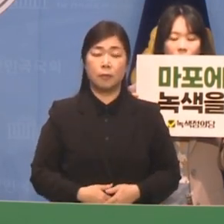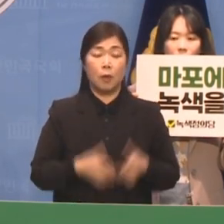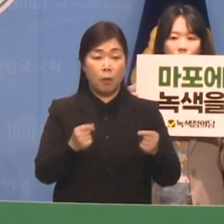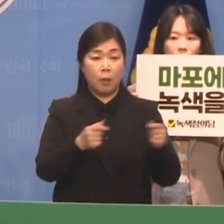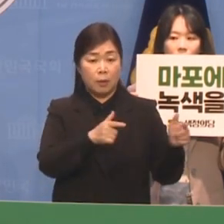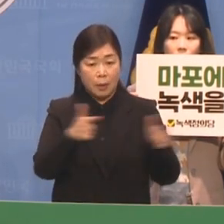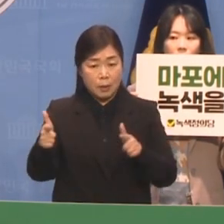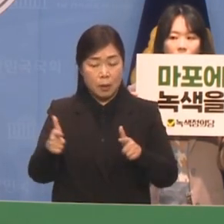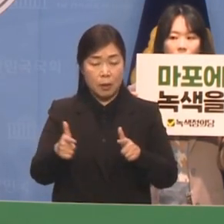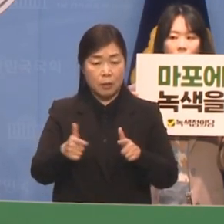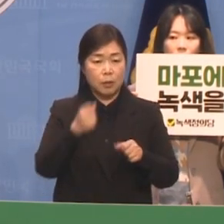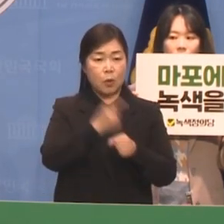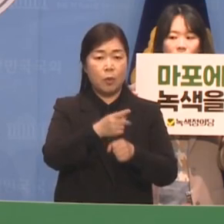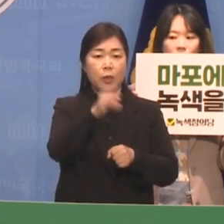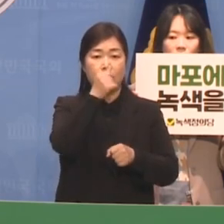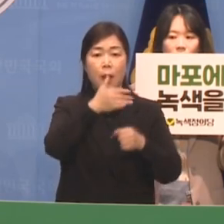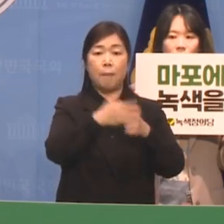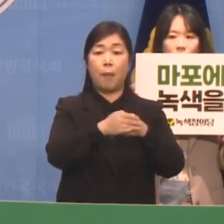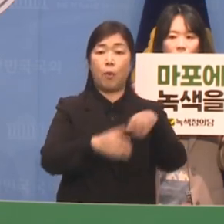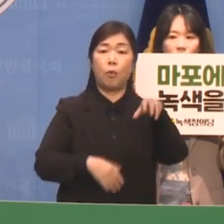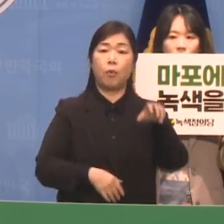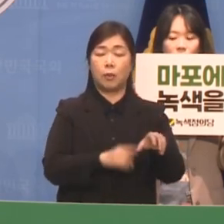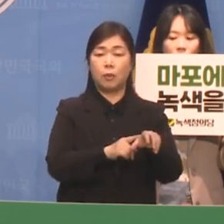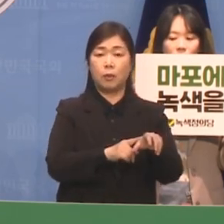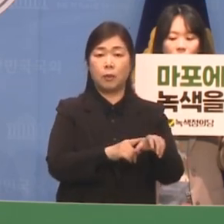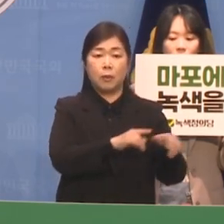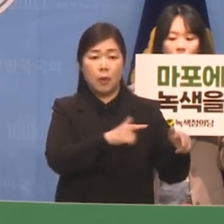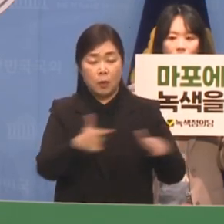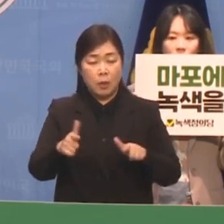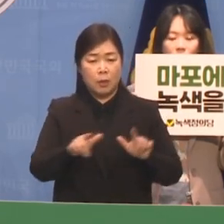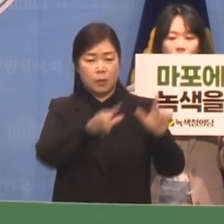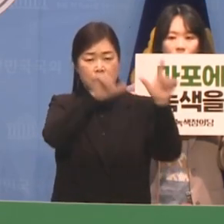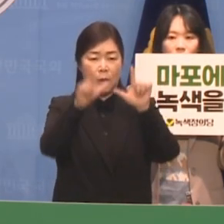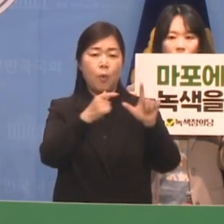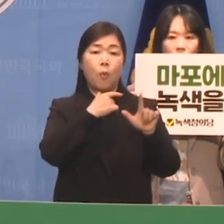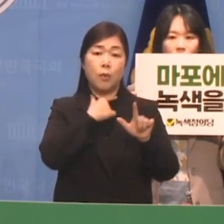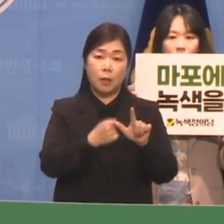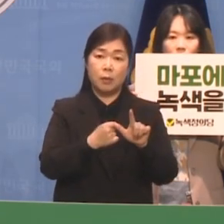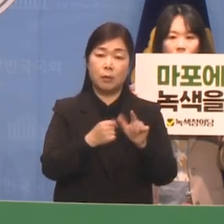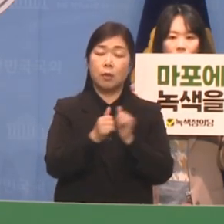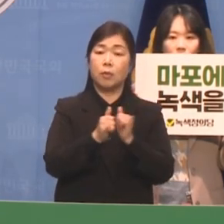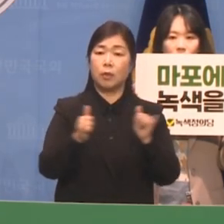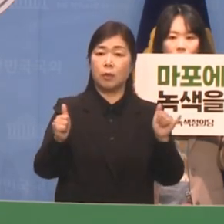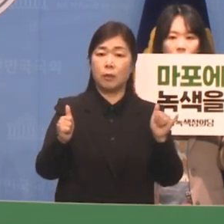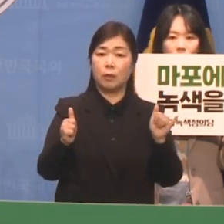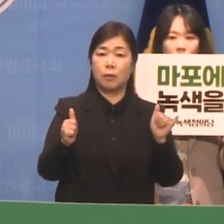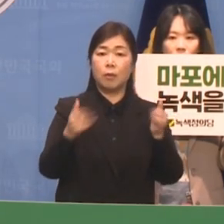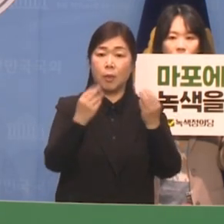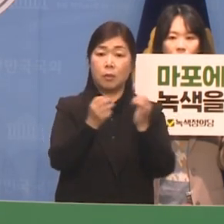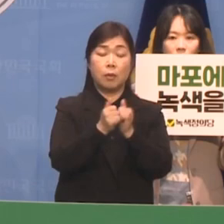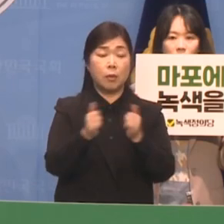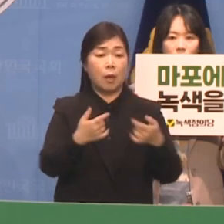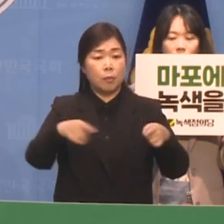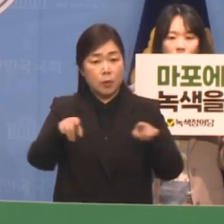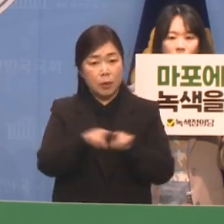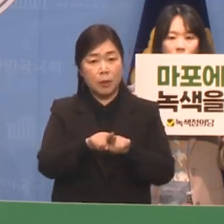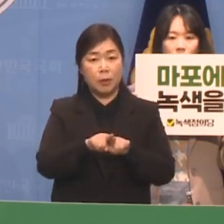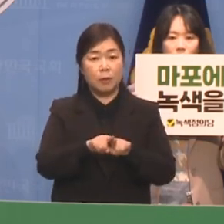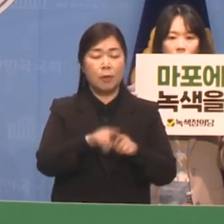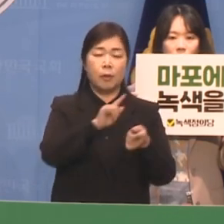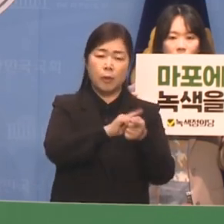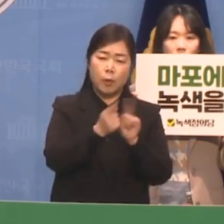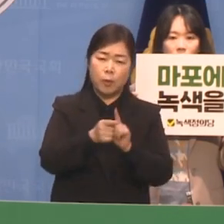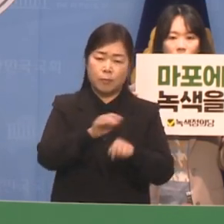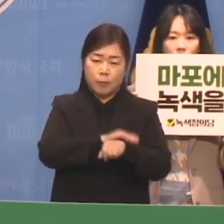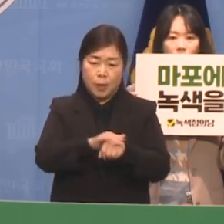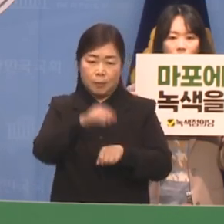다채로운 마포는 다양한 삶을 개척하는 진보적 시민들이 무생명들과 함께 삶의 터전으로 다정하게